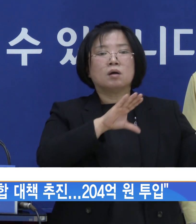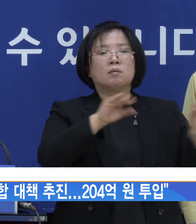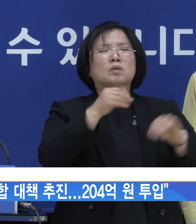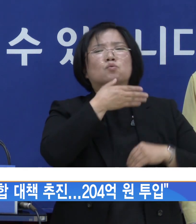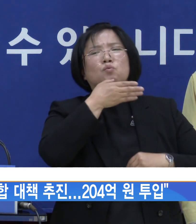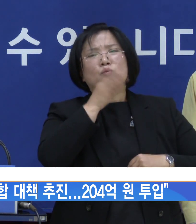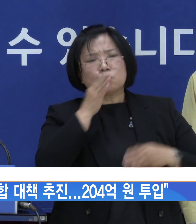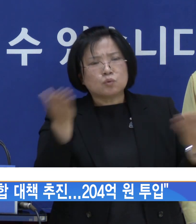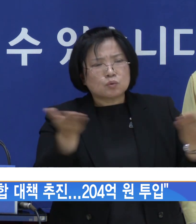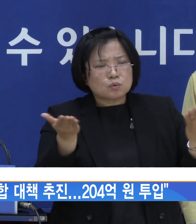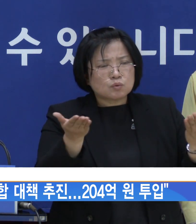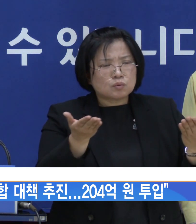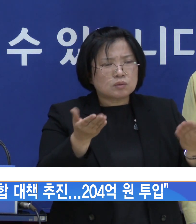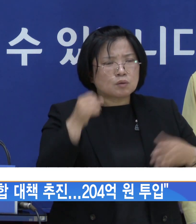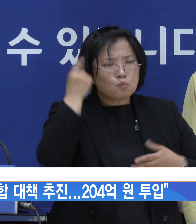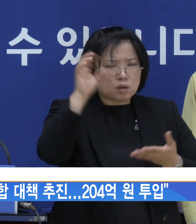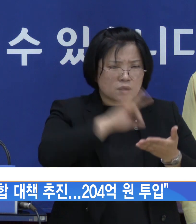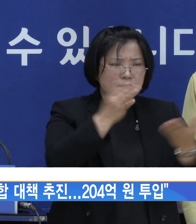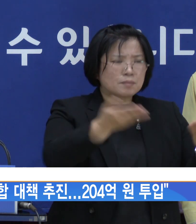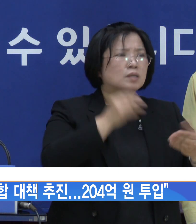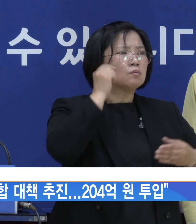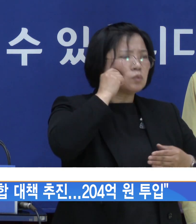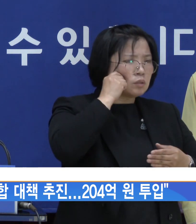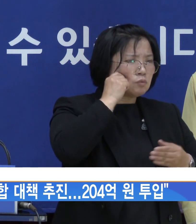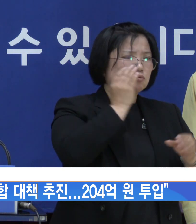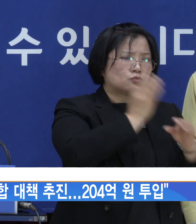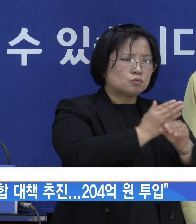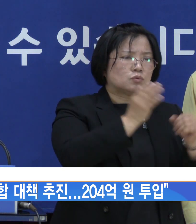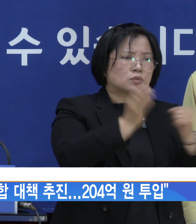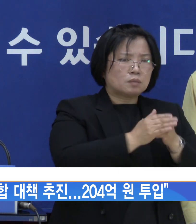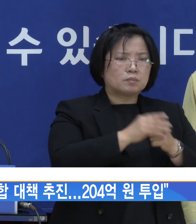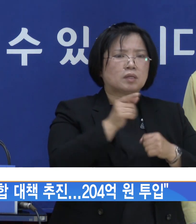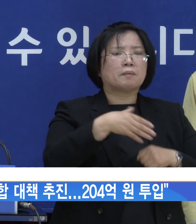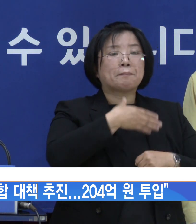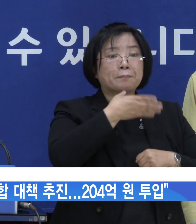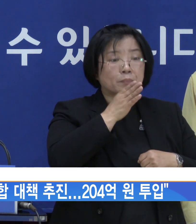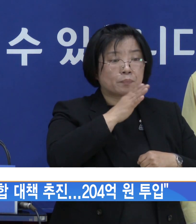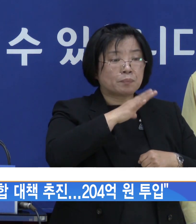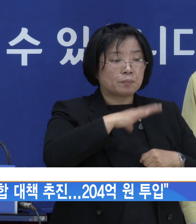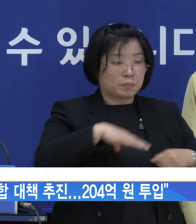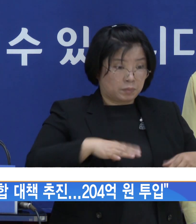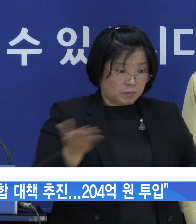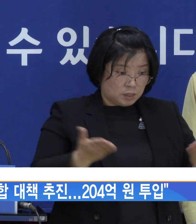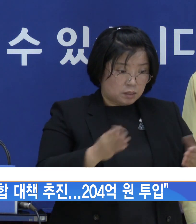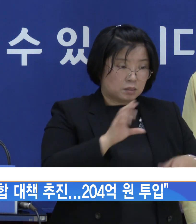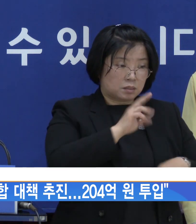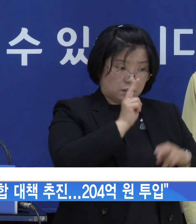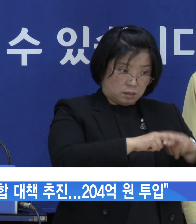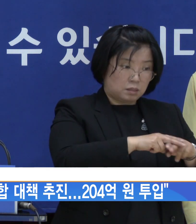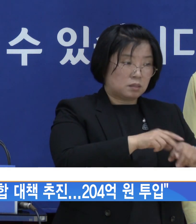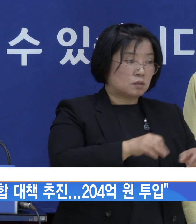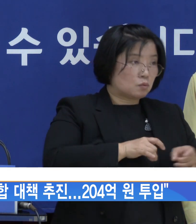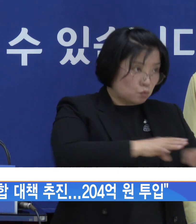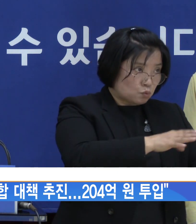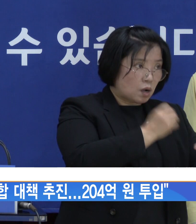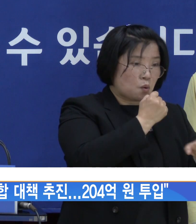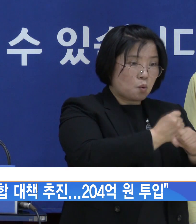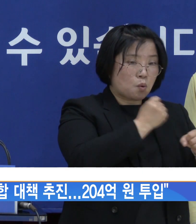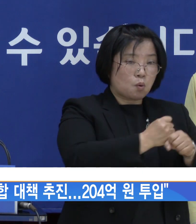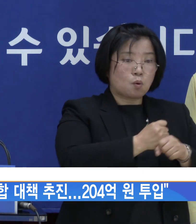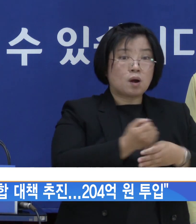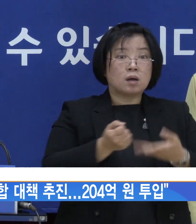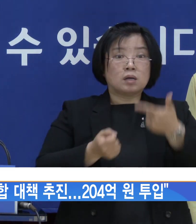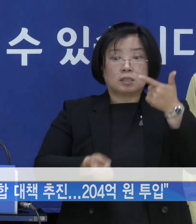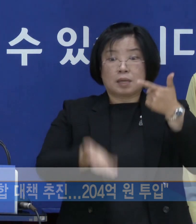임금 12억 원을 선지급하고 농업인 공익수당도 상반기에 57억